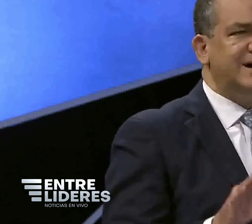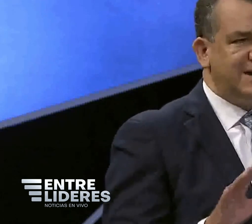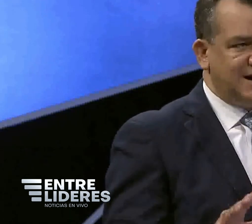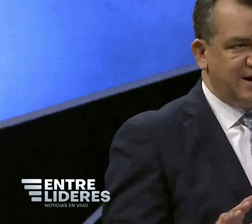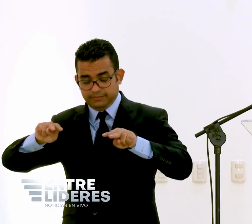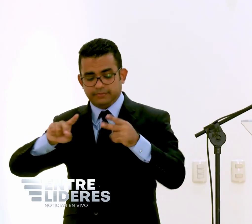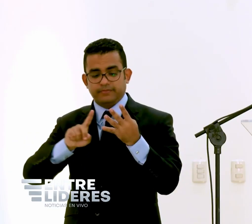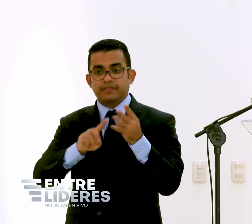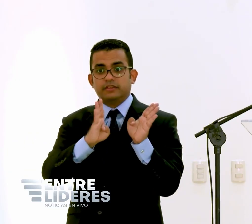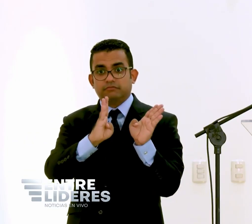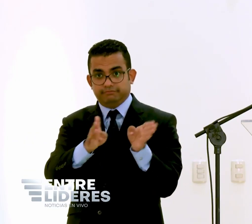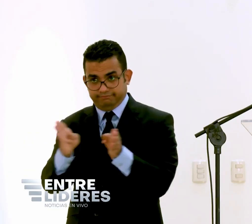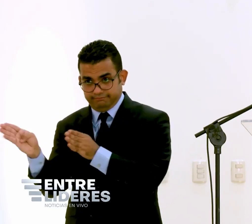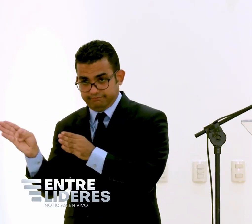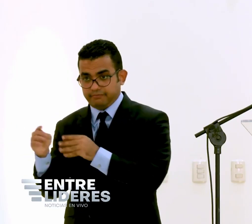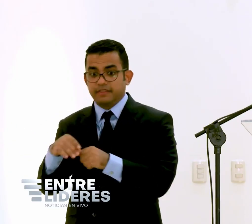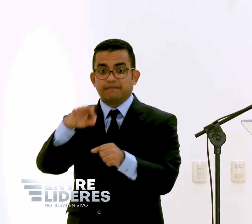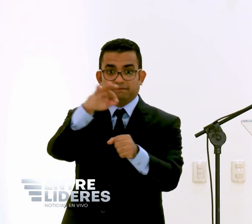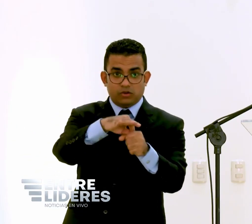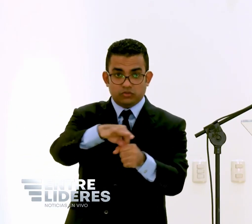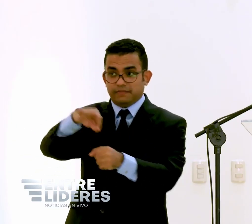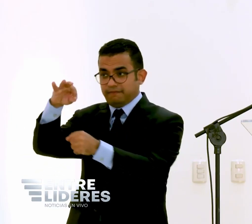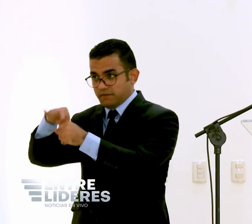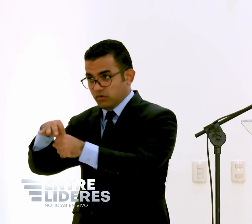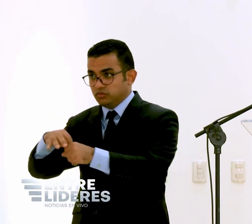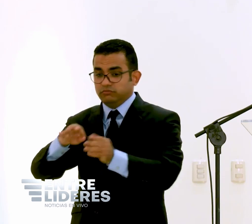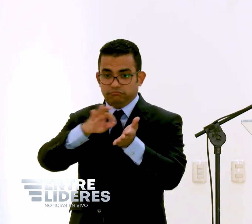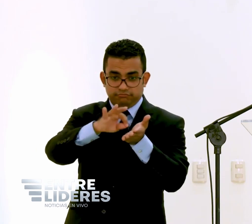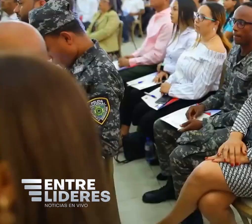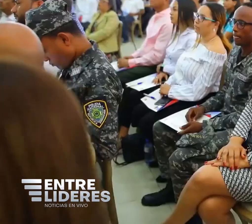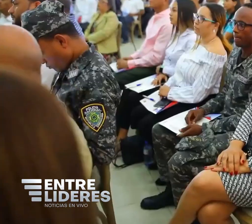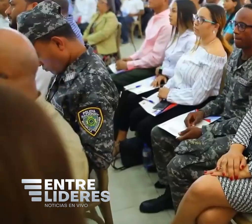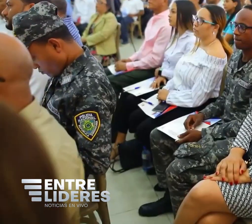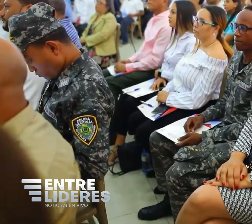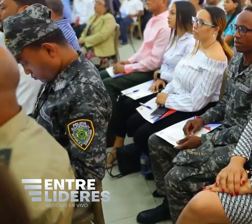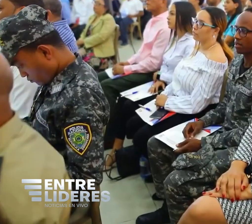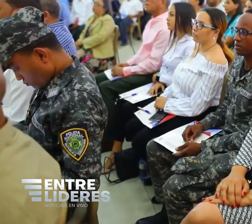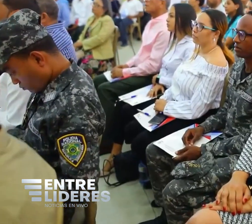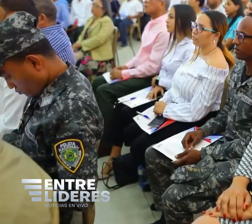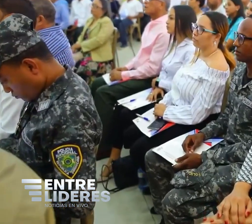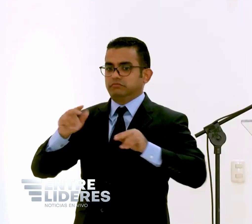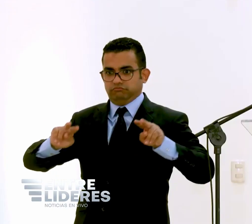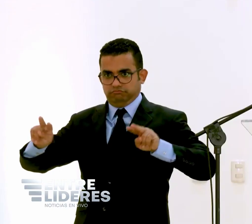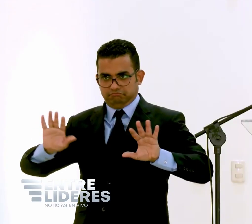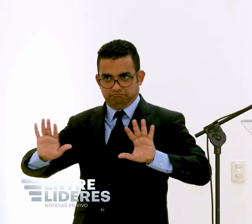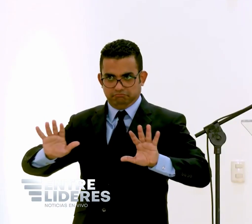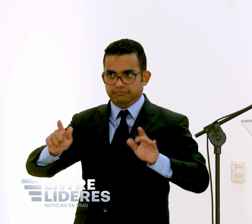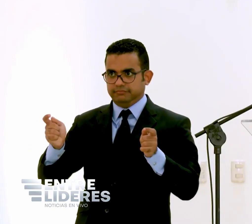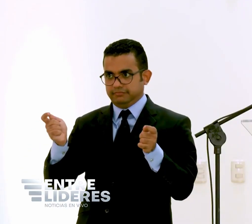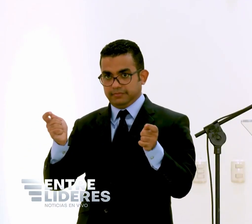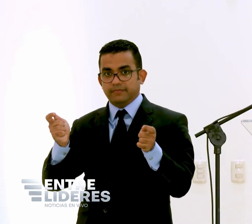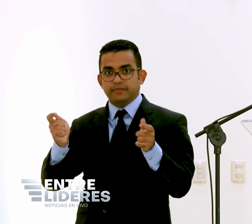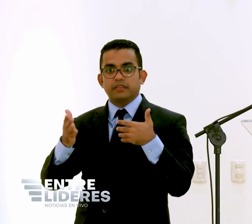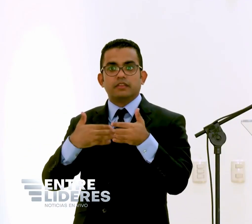de gastos a los candidatos y a los movimientos de apoyo externos. Consideró un éxito que se haya logrado reformar las leyes que regulan los actos